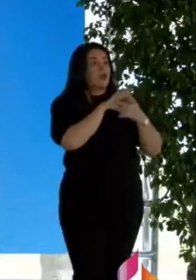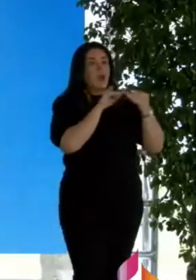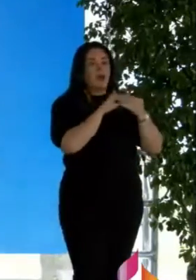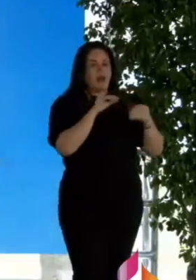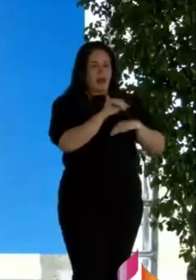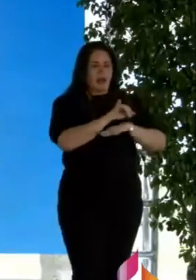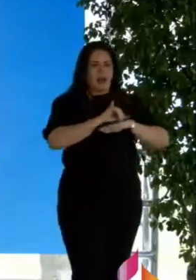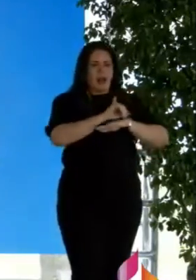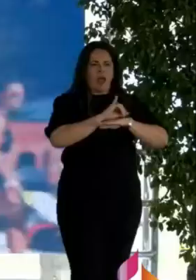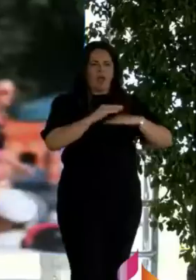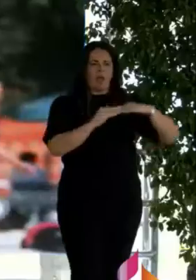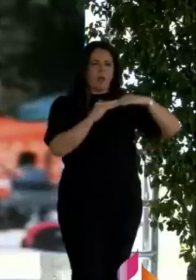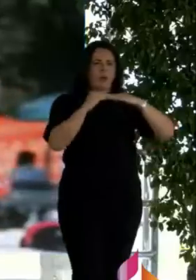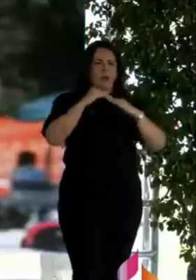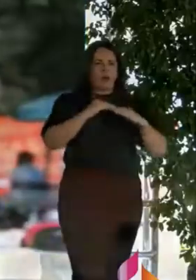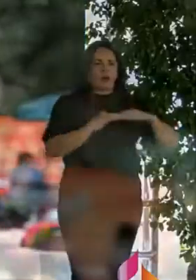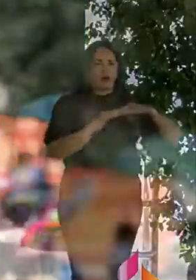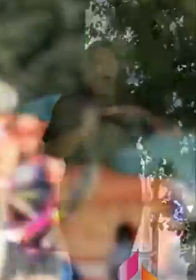Flotantes.